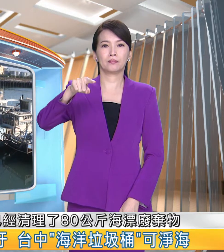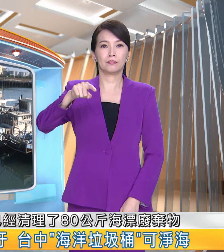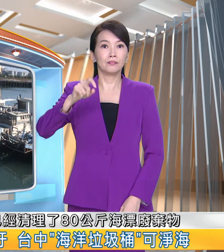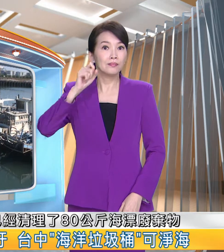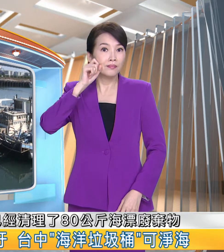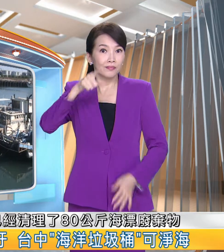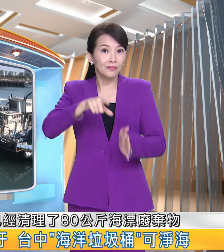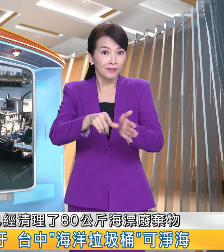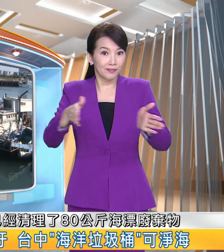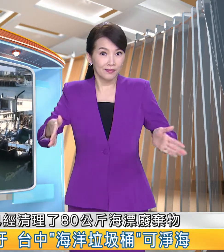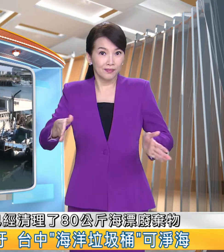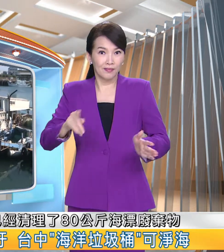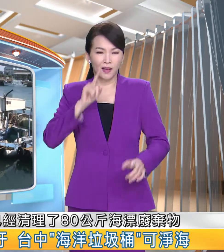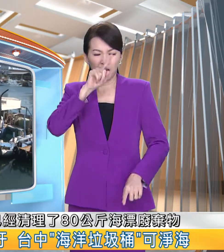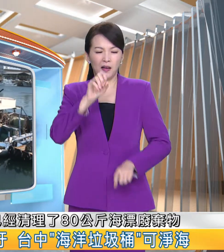海漂废弃物。